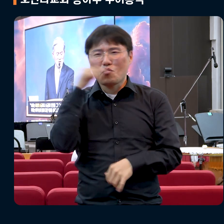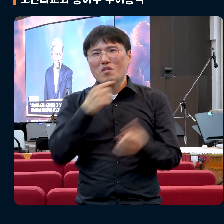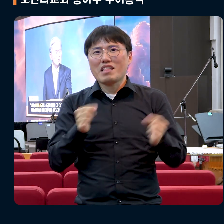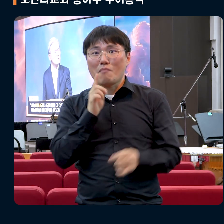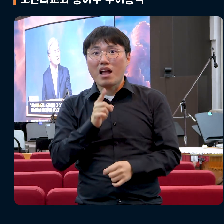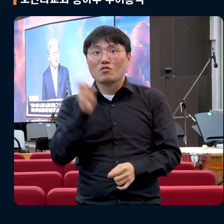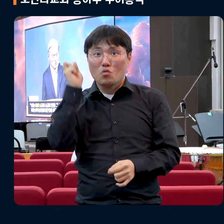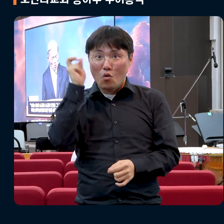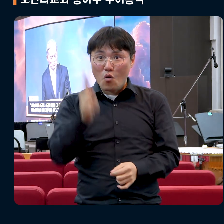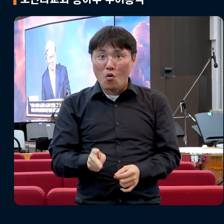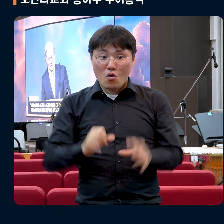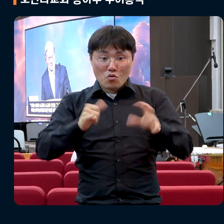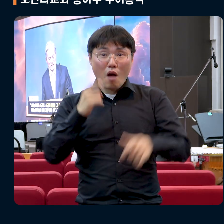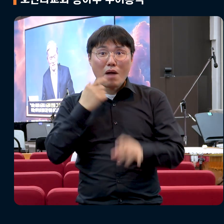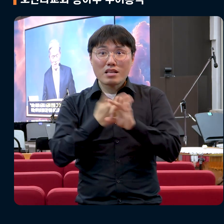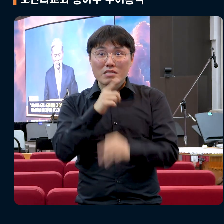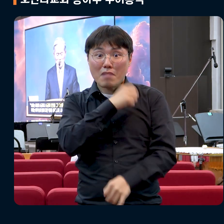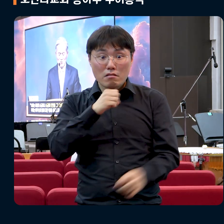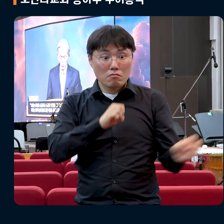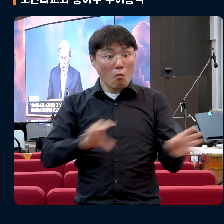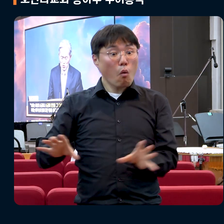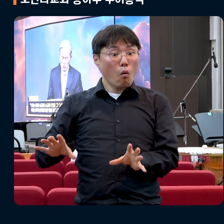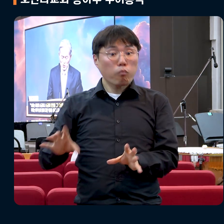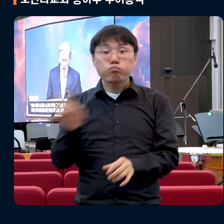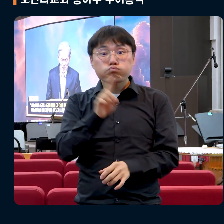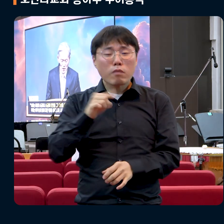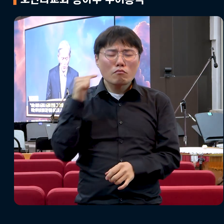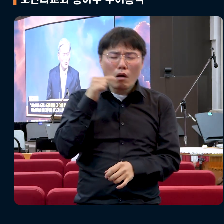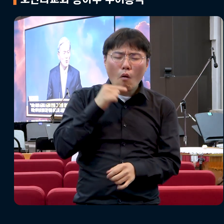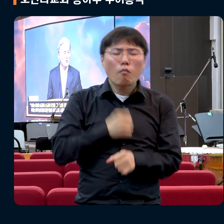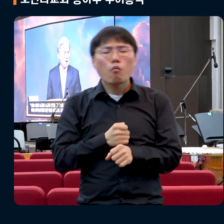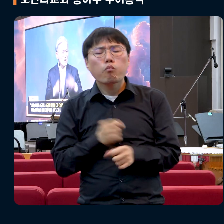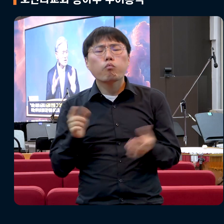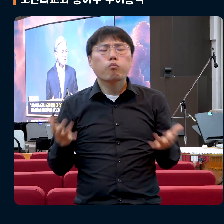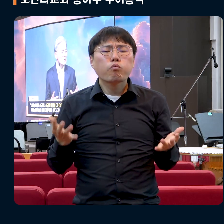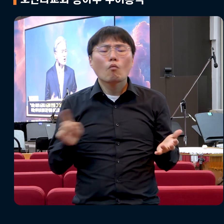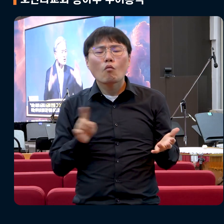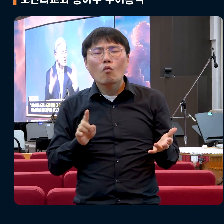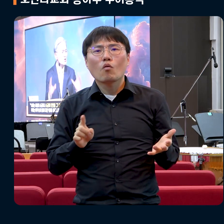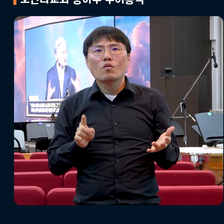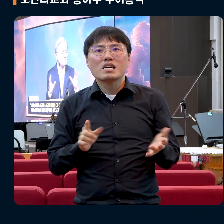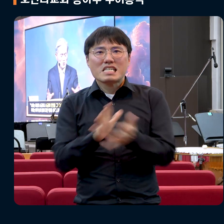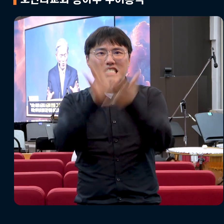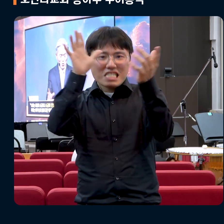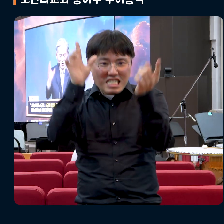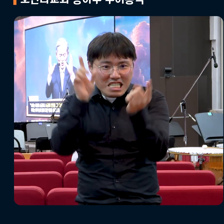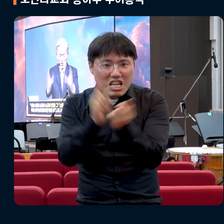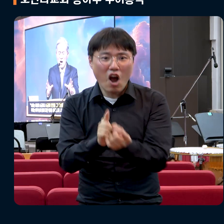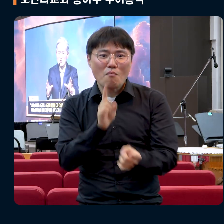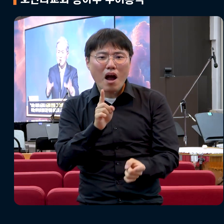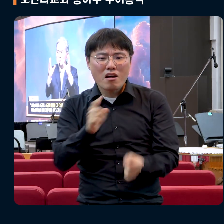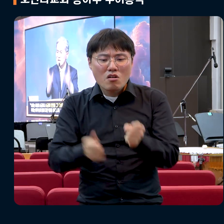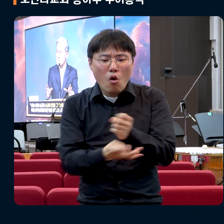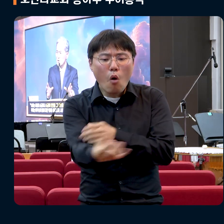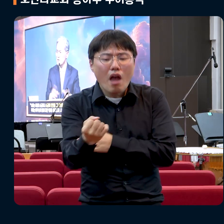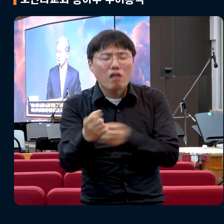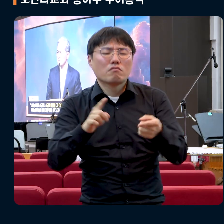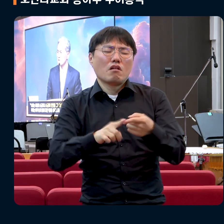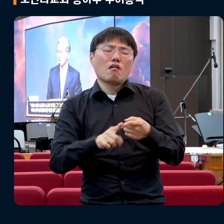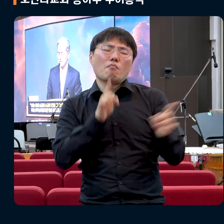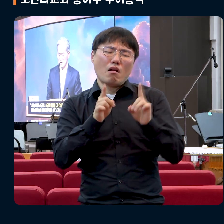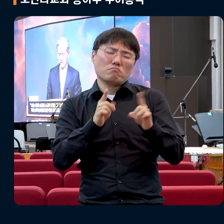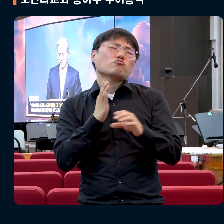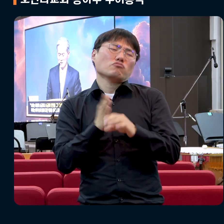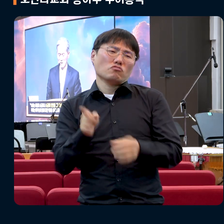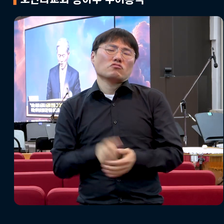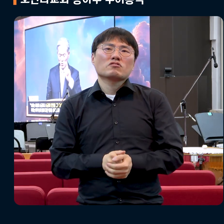소금이라고. 그리고 소금이 만일 그 맛을 잃으면 무엇으로 짜게 하리요? 라고 하시면서 직접적으로 영향력을